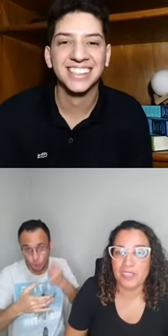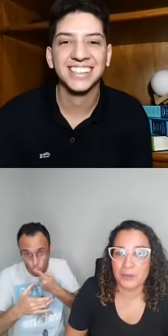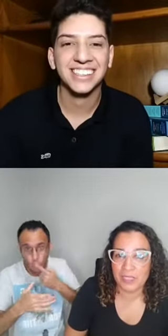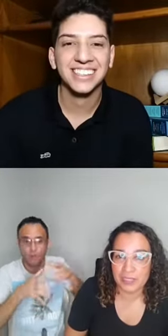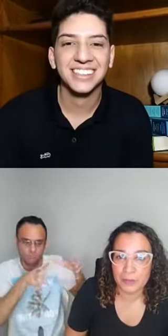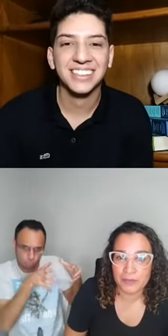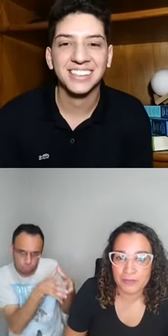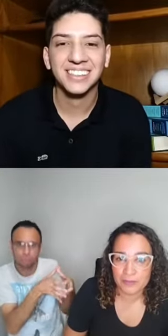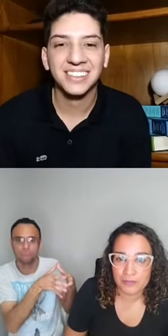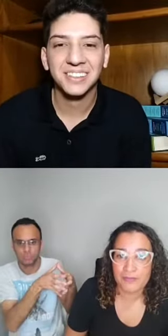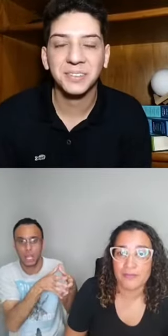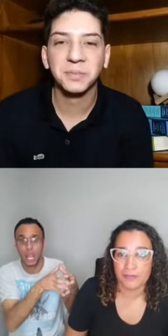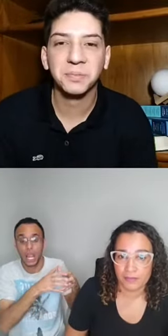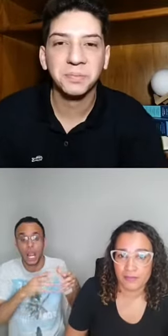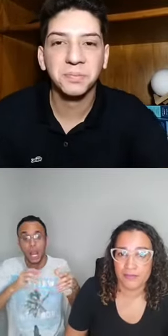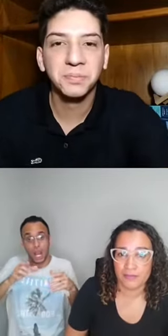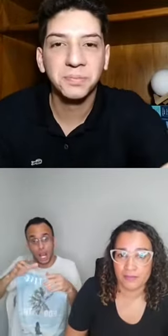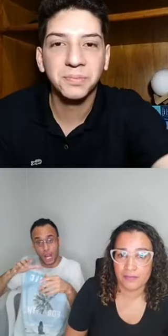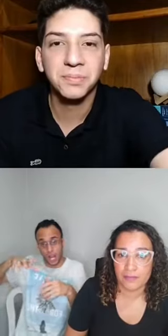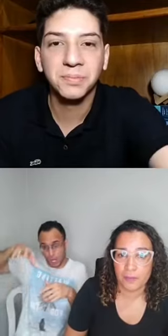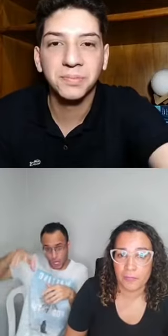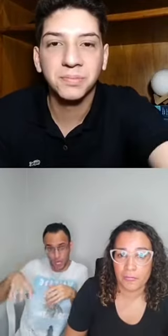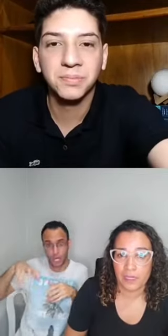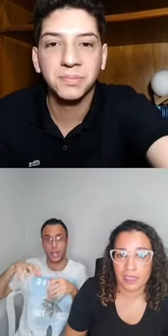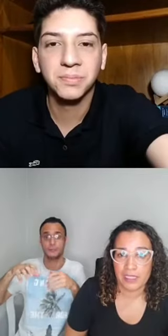Do bilinguismo.